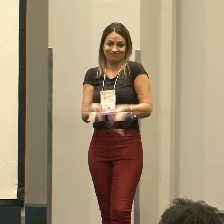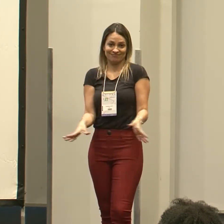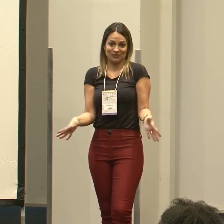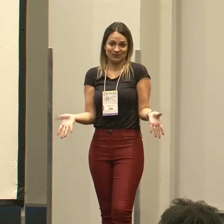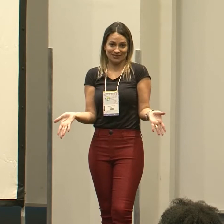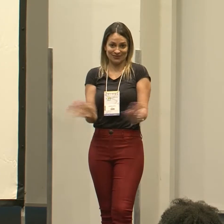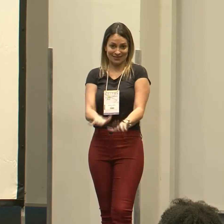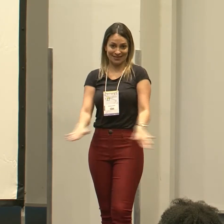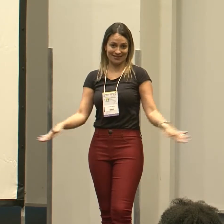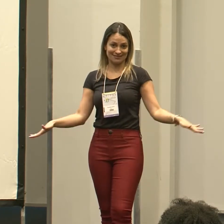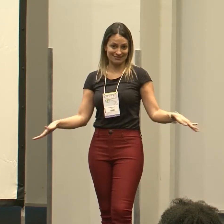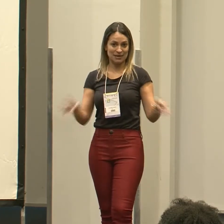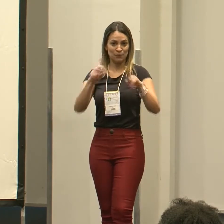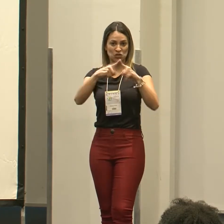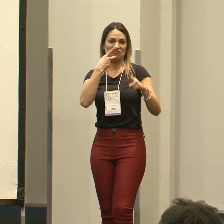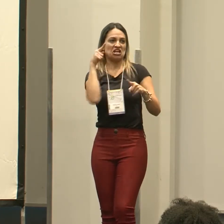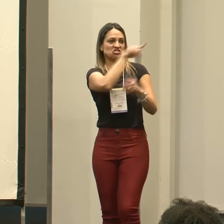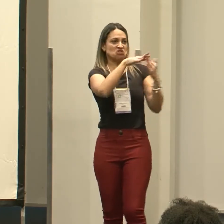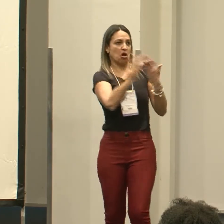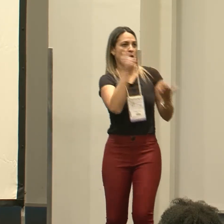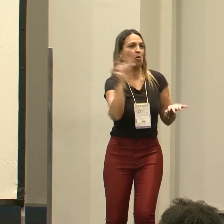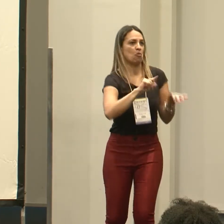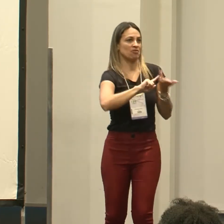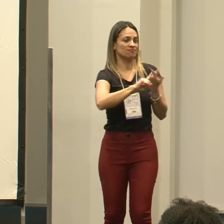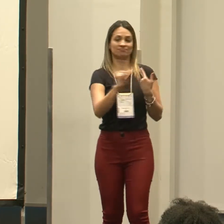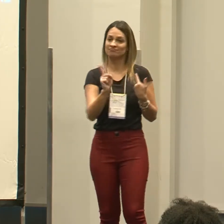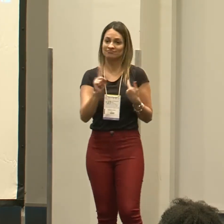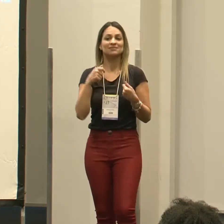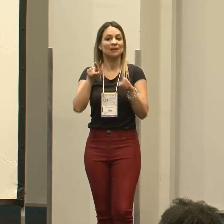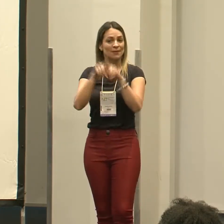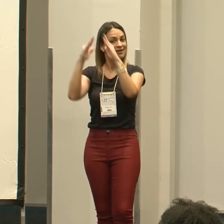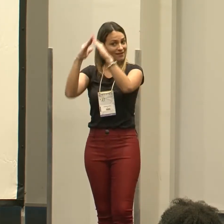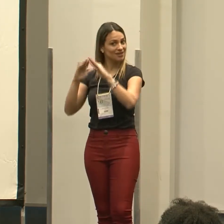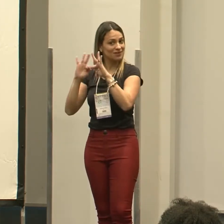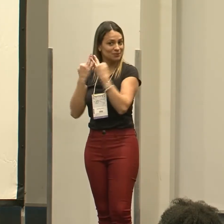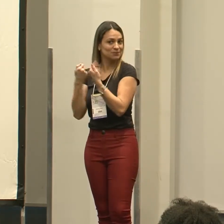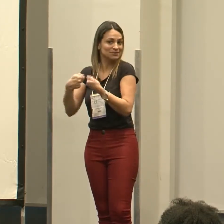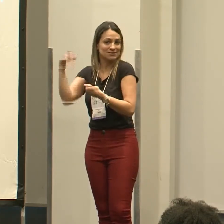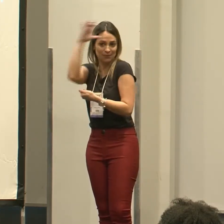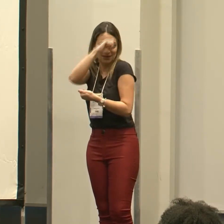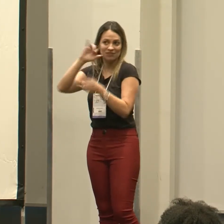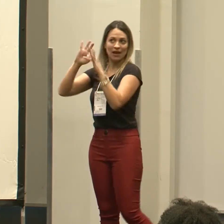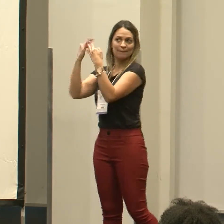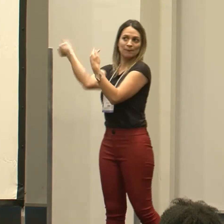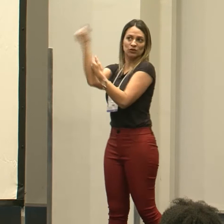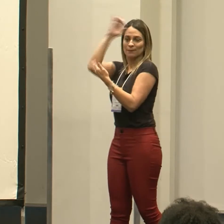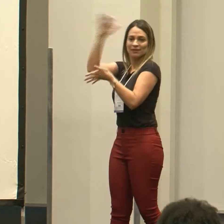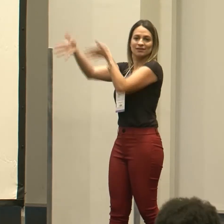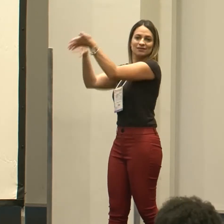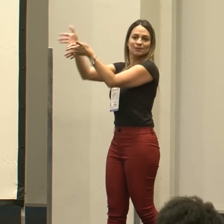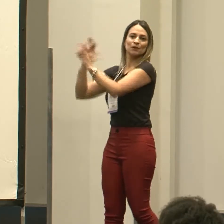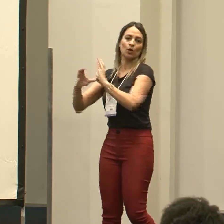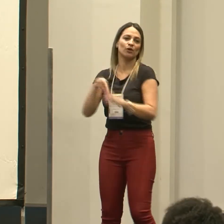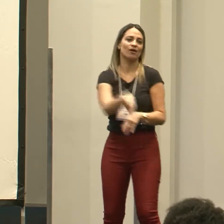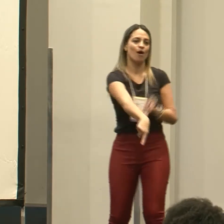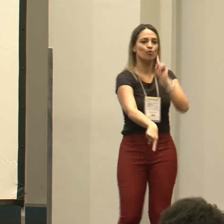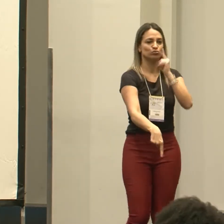vai aprender nada e vai acabar sendo prejudicado. A criança vai prejudicada, vai falar mal da escola. Mas a família também é importante. A família precisa